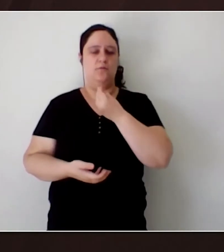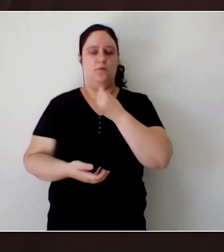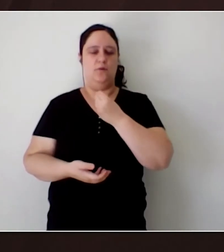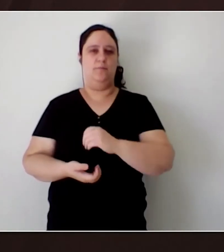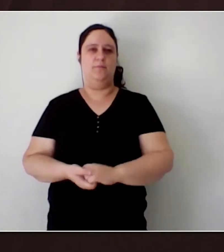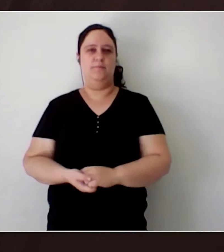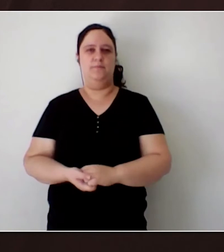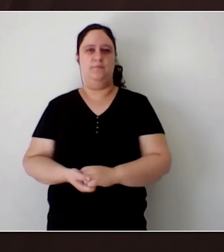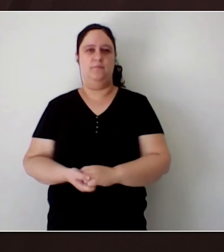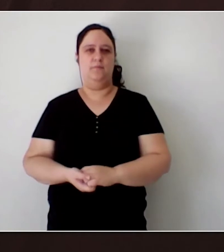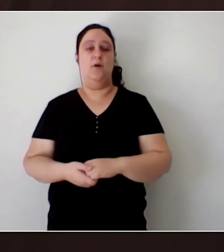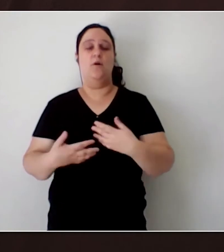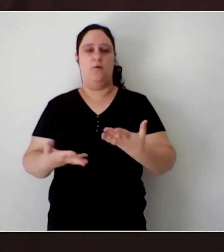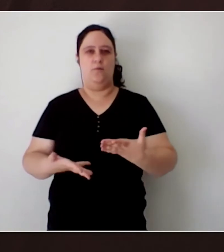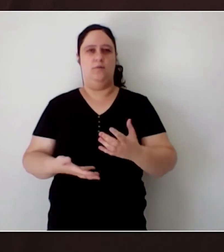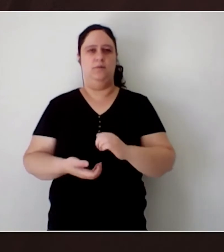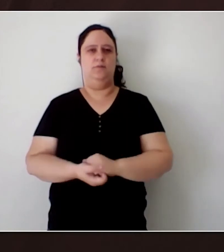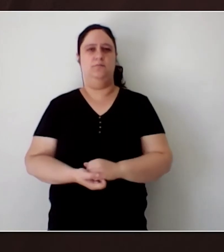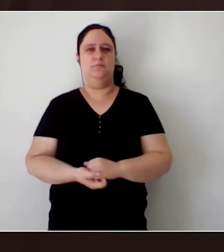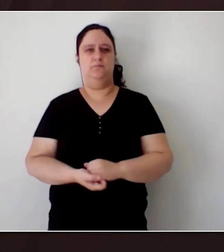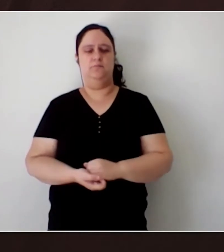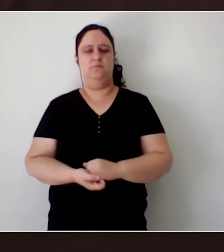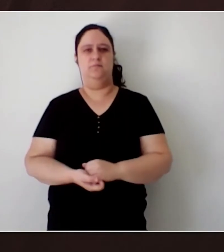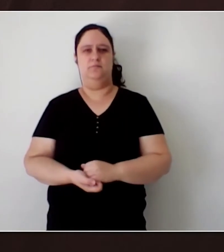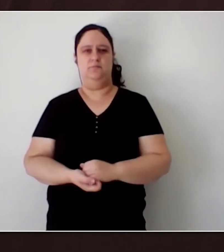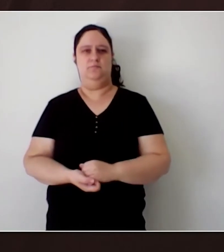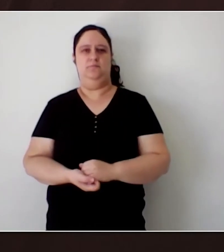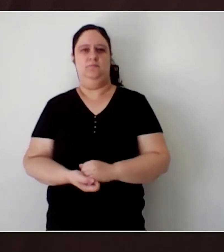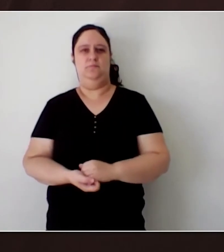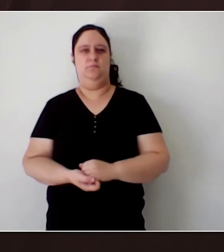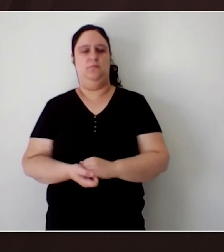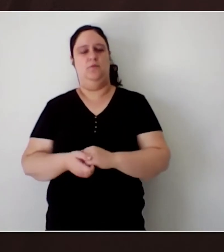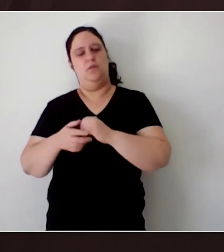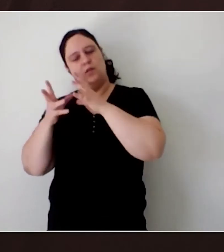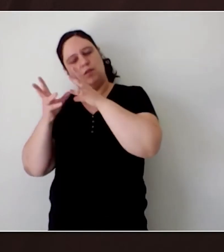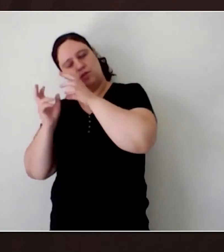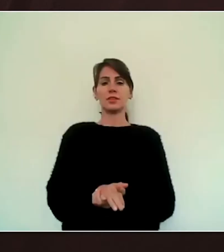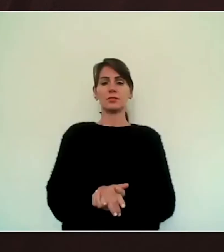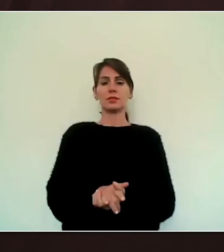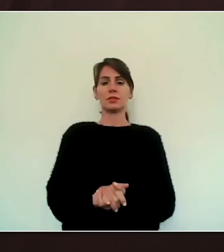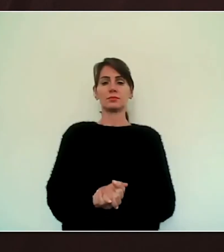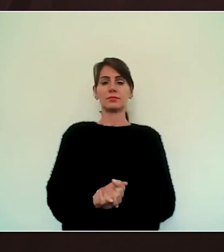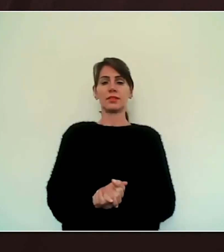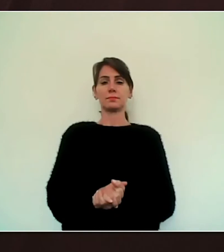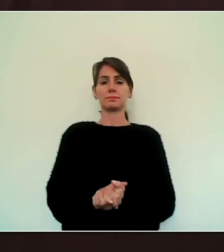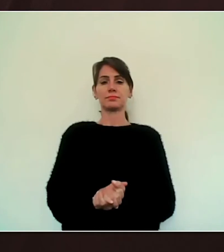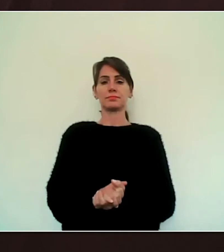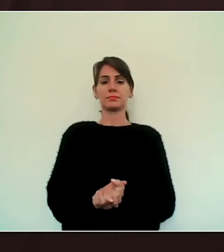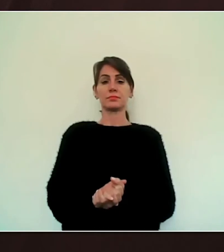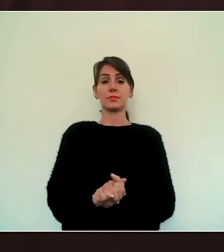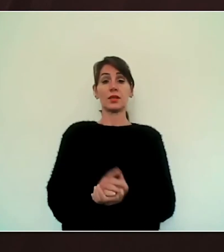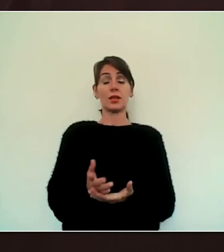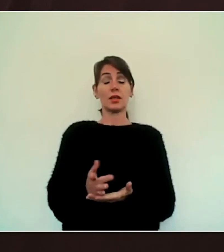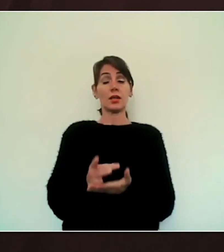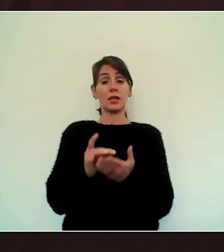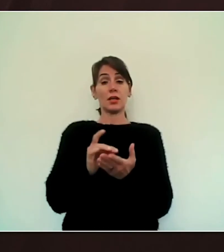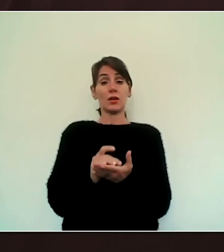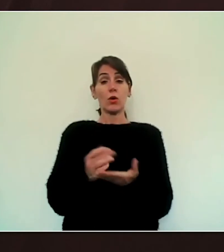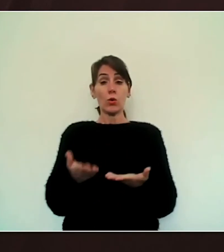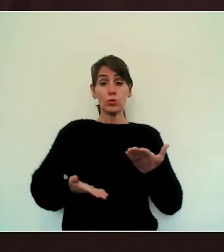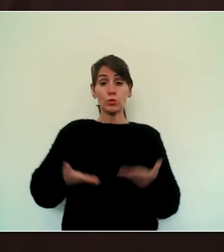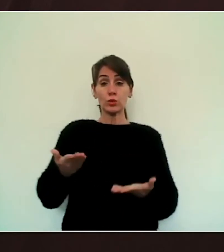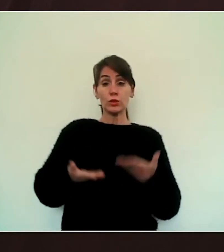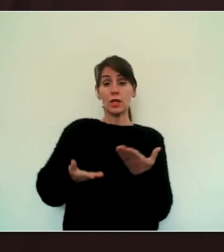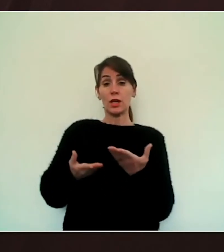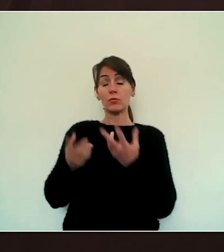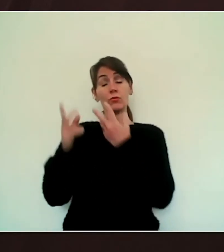servo perde, né, a vigilância, o inimigo semeia joio. Por isso, irmãos, os líderes têm que